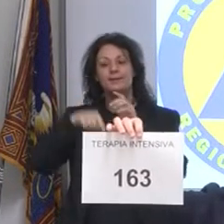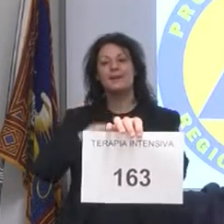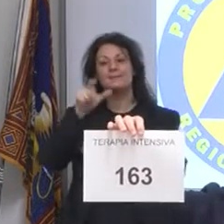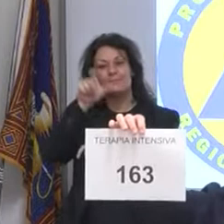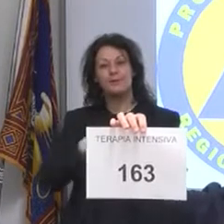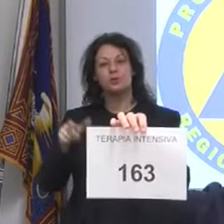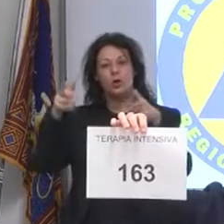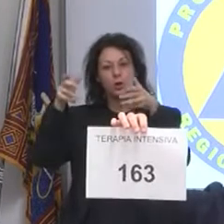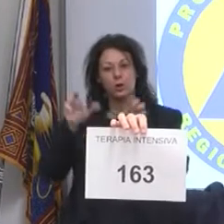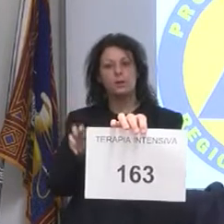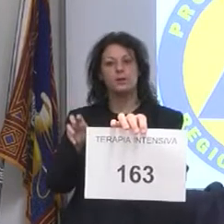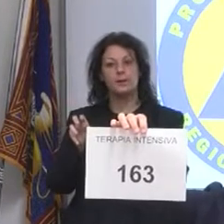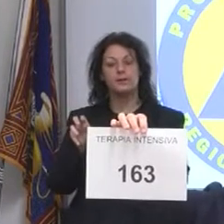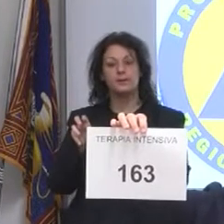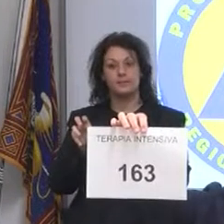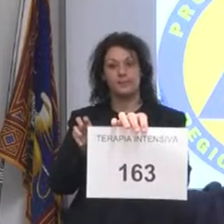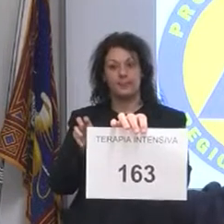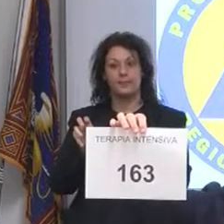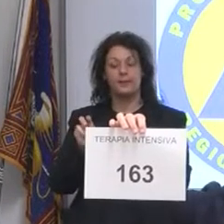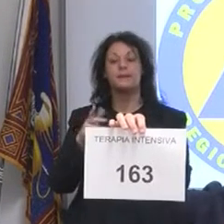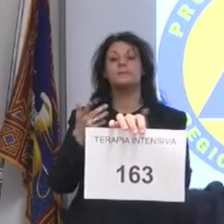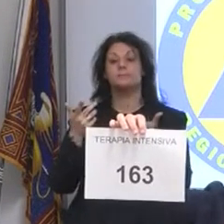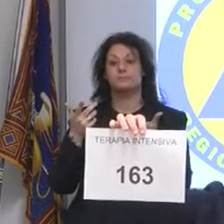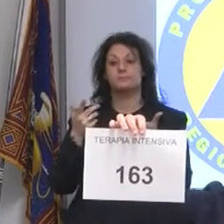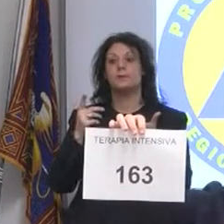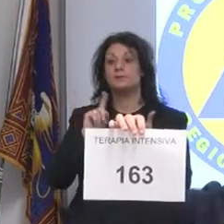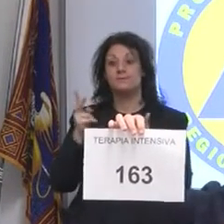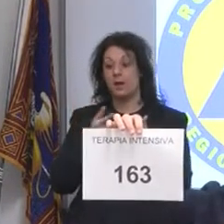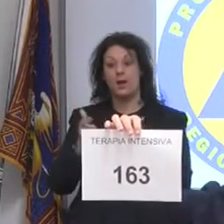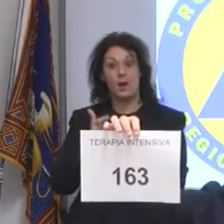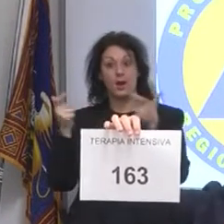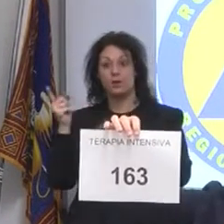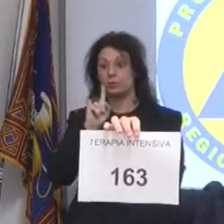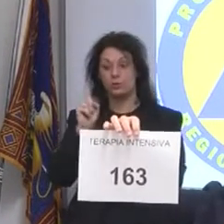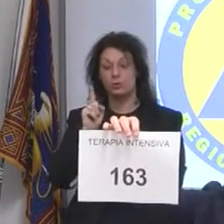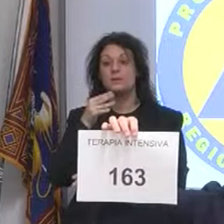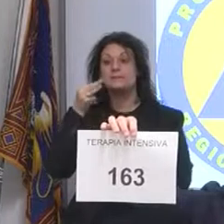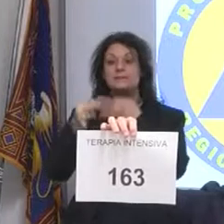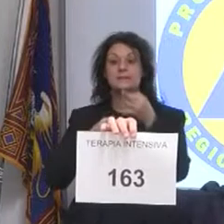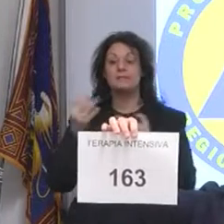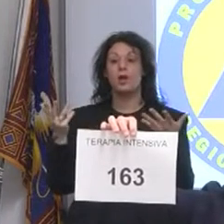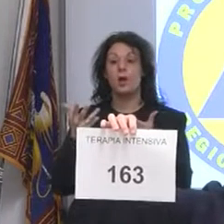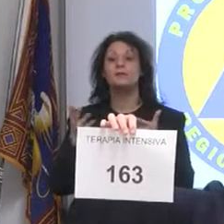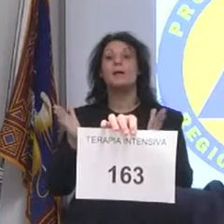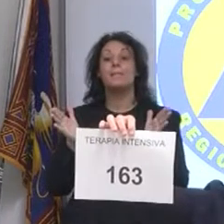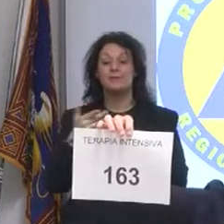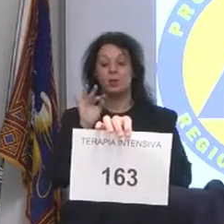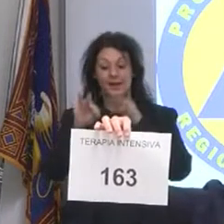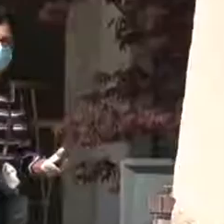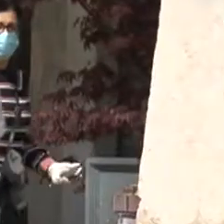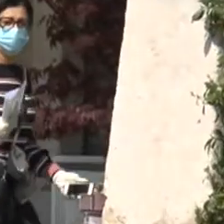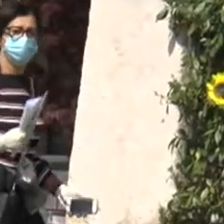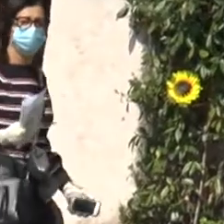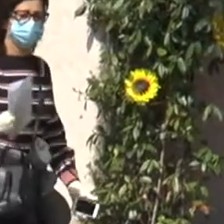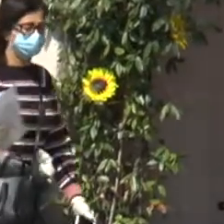terapie intensive e restano stabili i ricoverati o peggio ancora aumentano. Vuol dire che si esce da terapia intensiva ma si esce anche